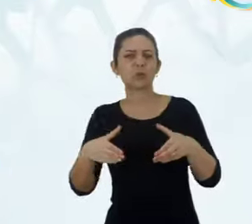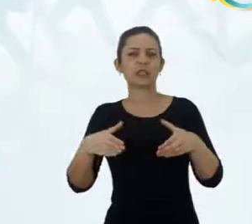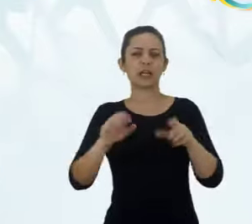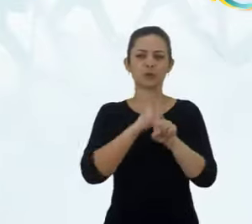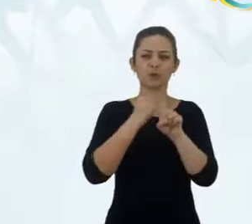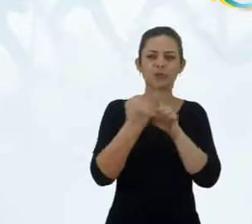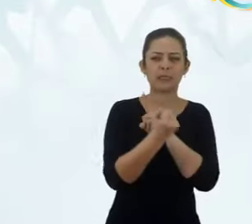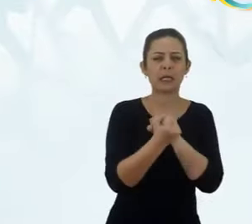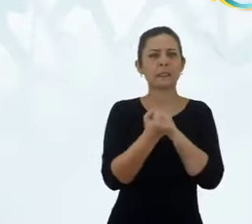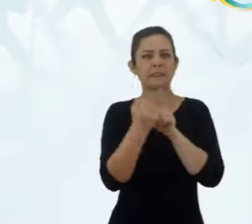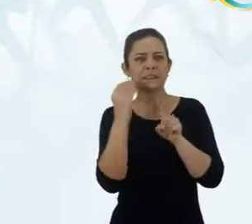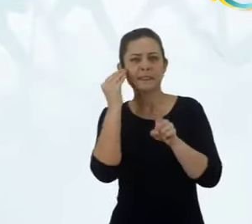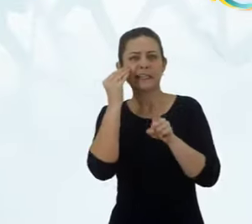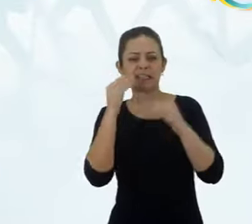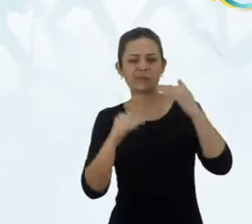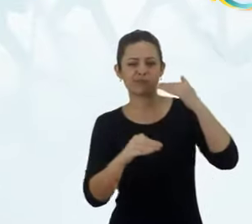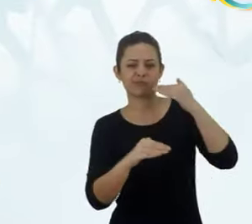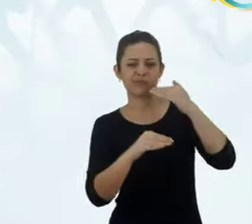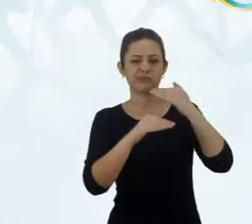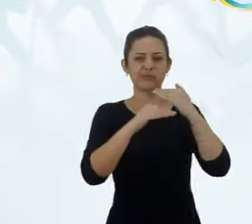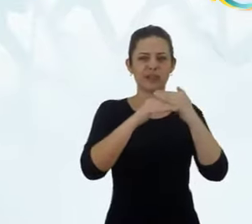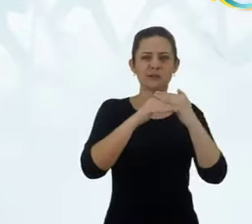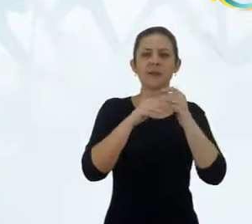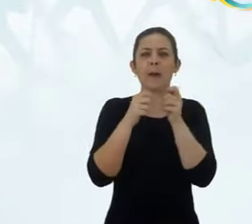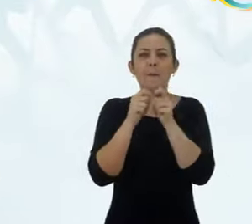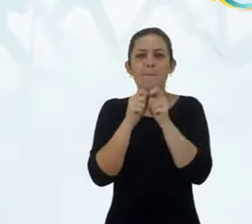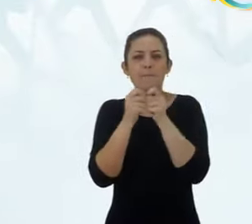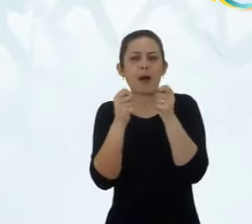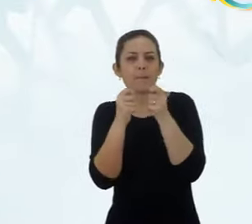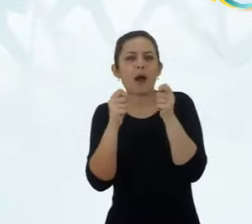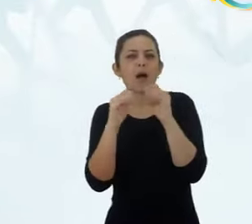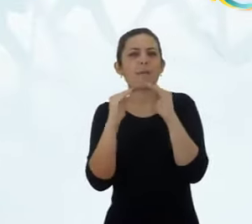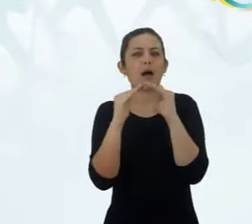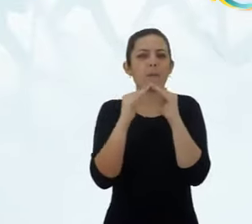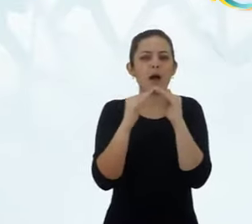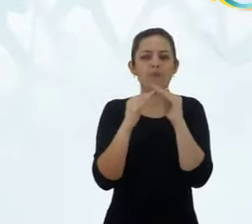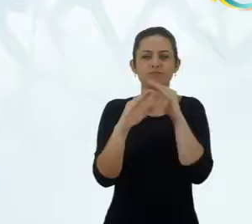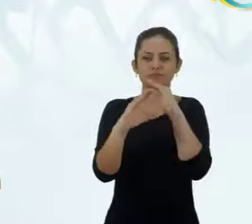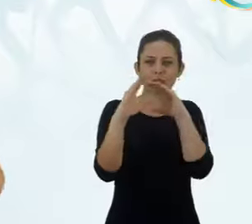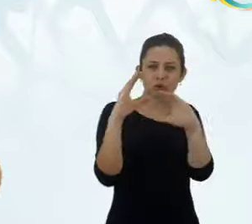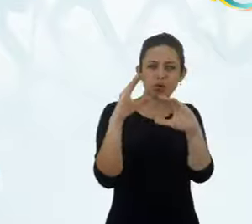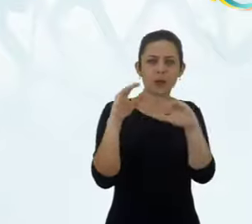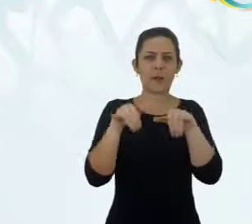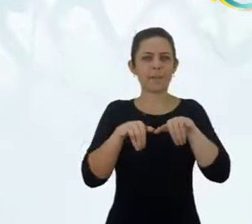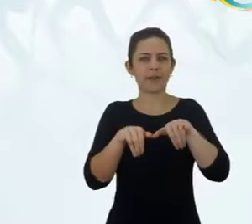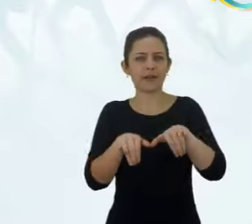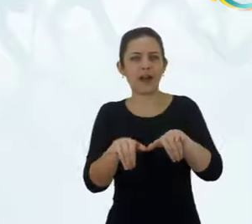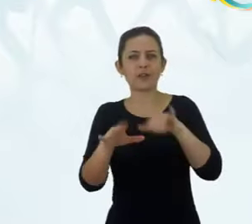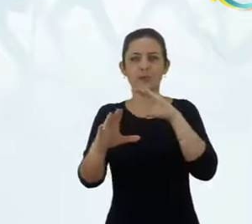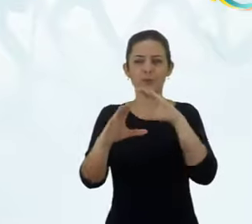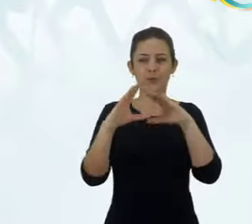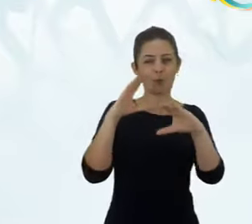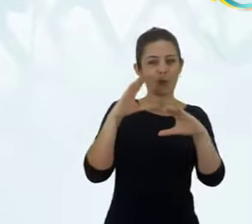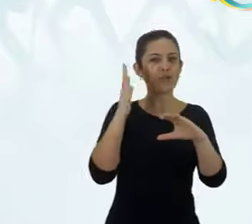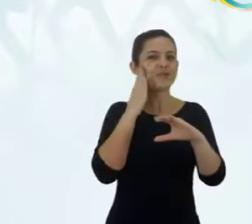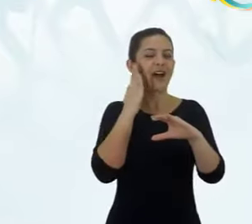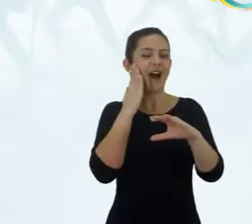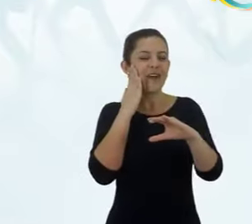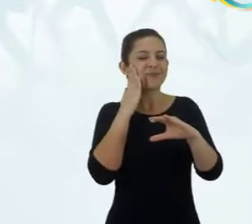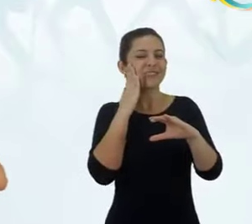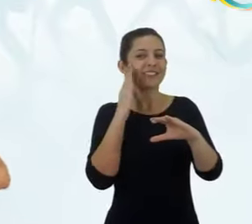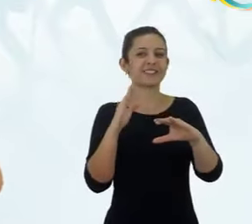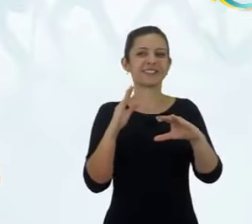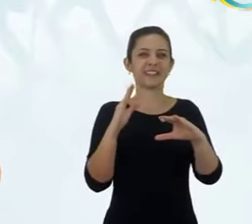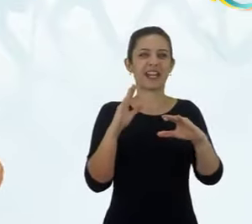comunidade, dentro da sociedade. Onde eu posso ir numa padaria e a pessoa sabe se comunicar comigo, eu posso ir no mercado e a pessoa sabe se